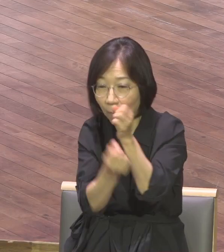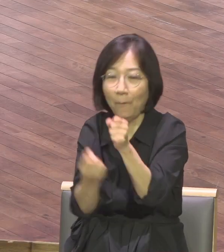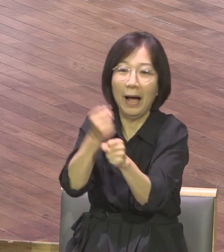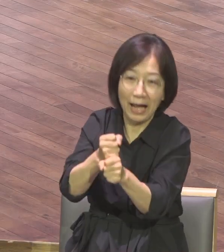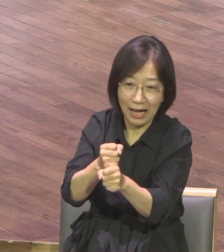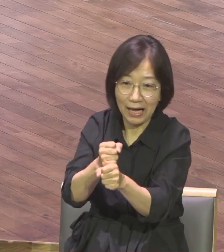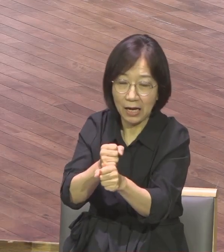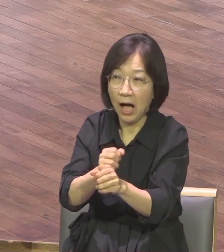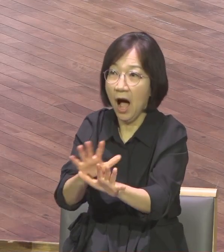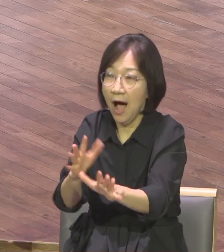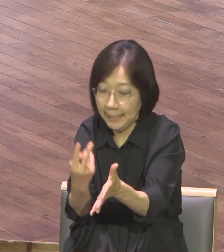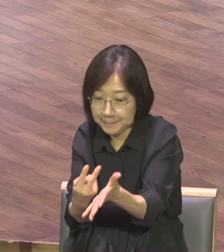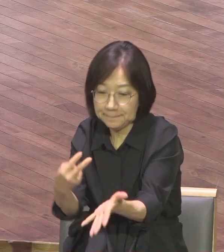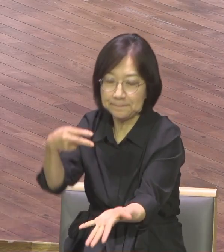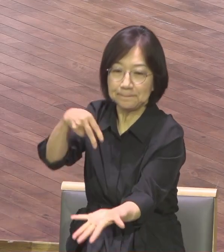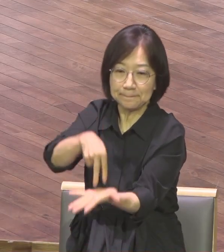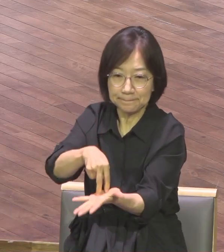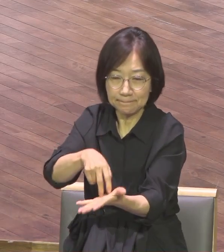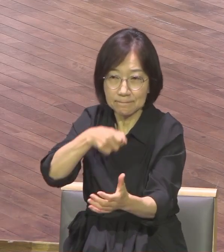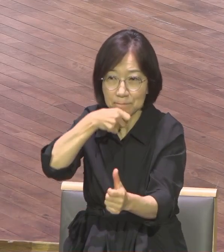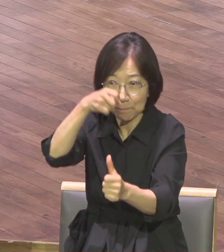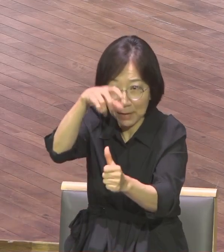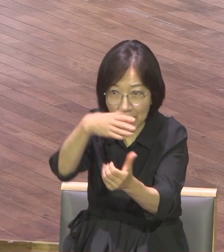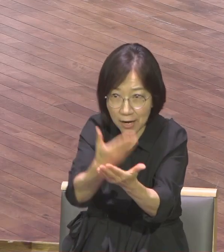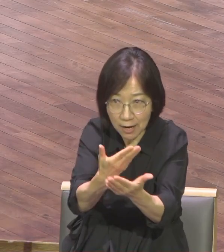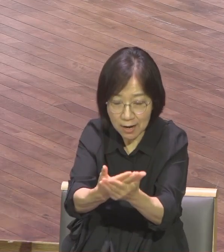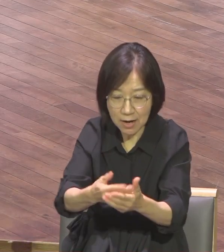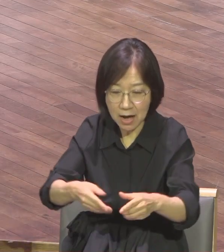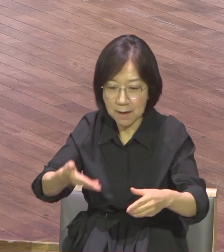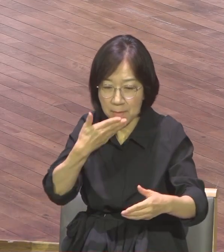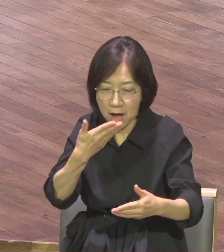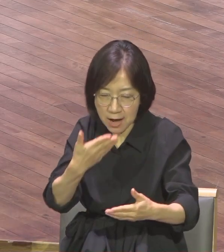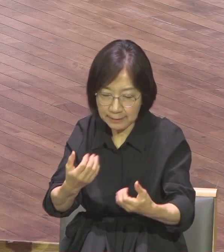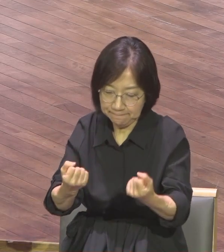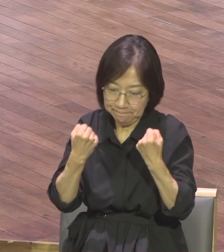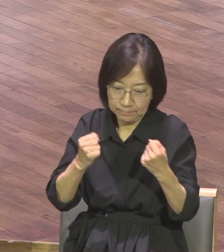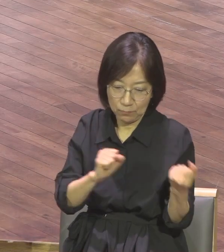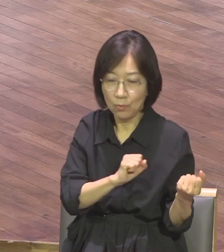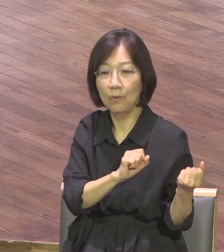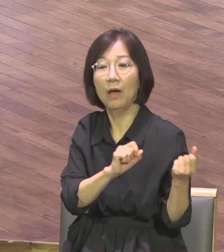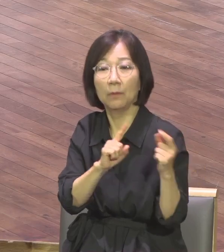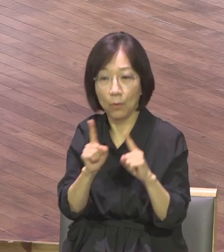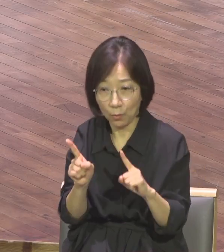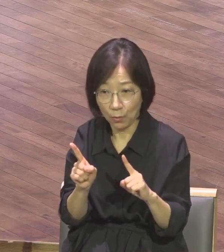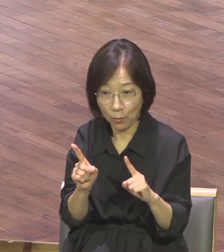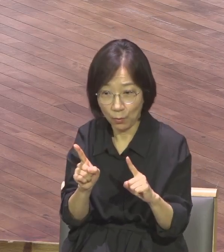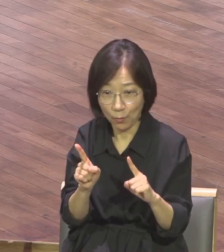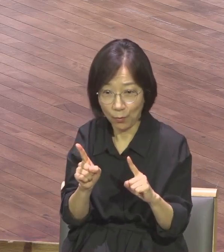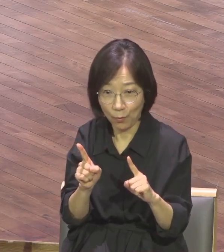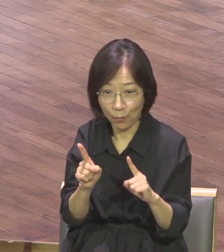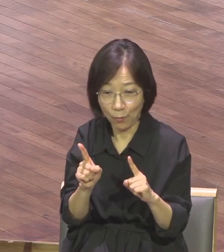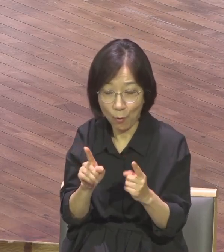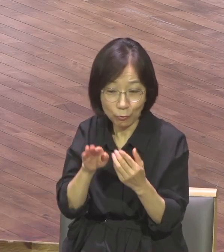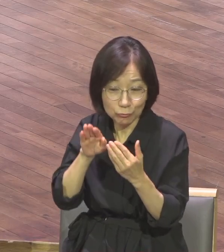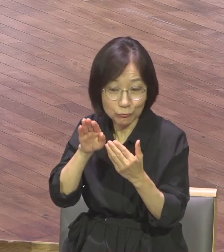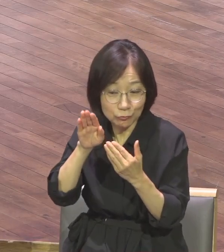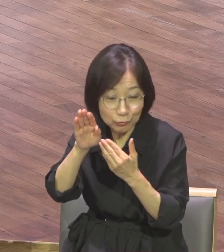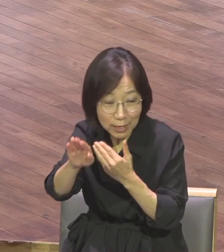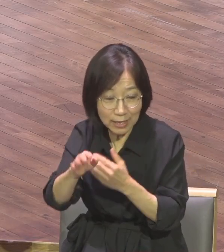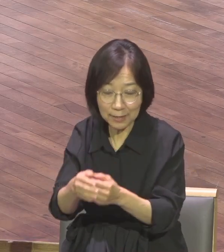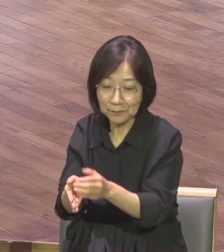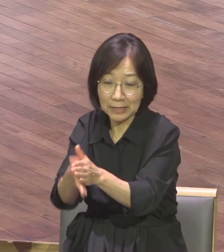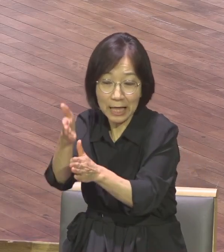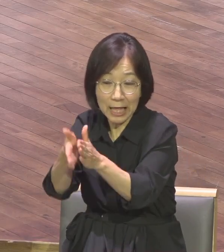아나니아에게 세례를 받고 음식을 먹고 강건해졌다. 그리고 다메섹에 있는 제자들과 함께 며칠